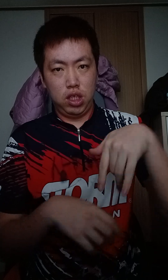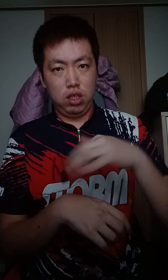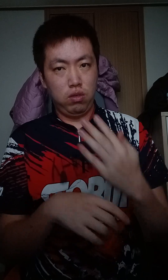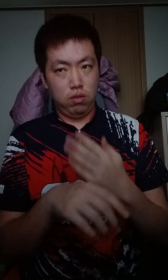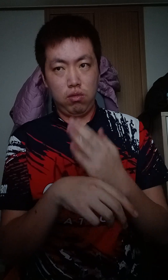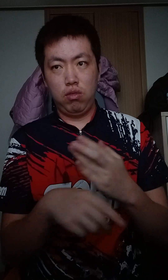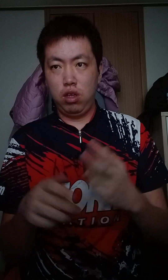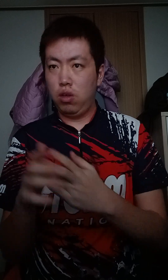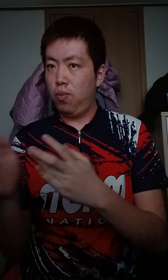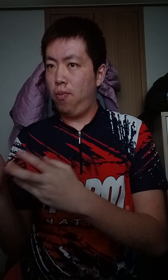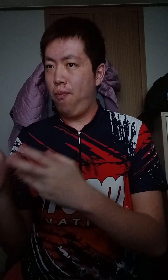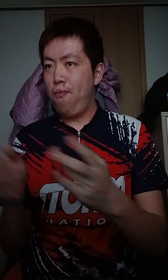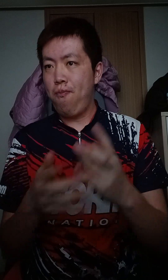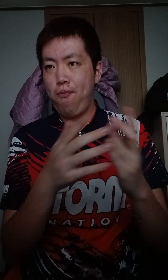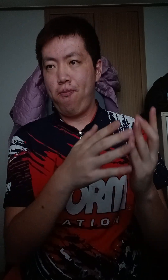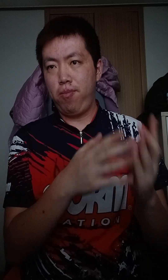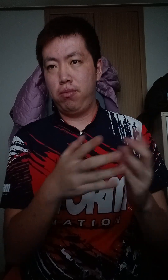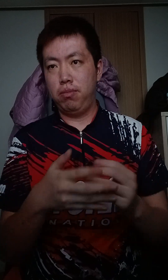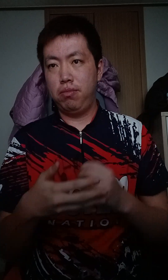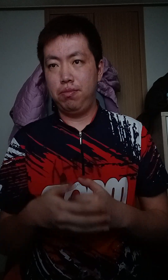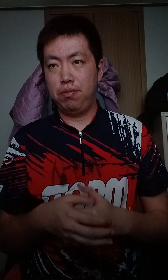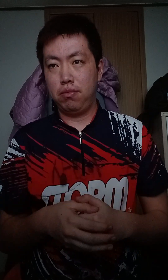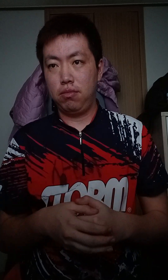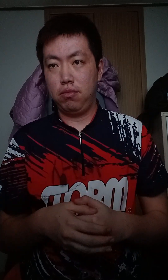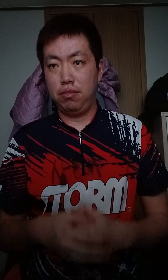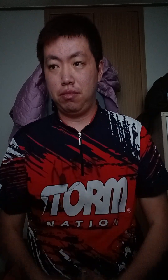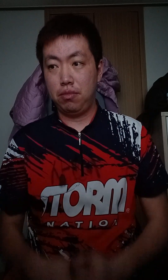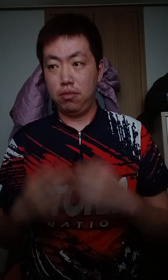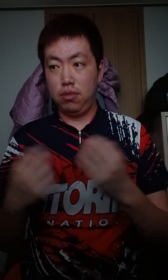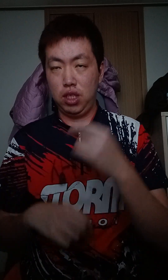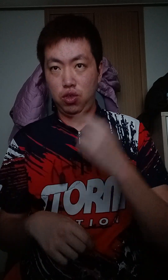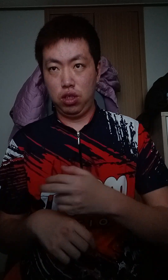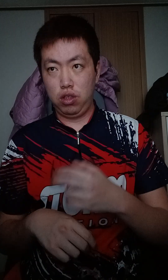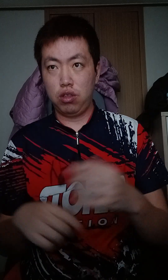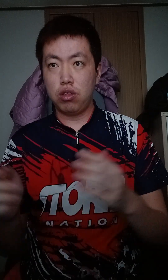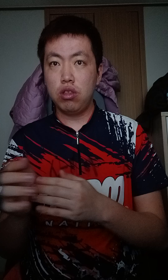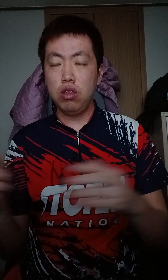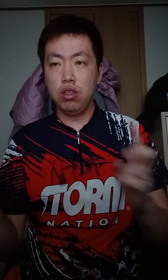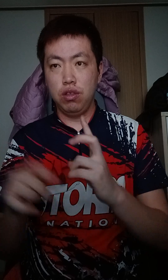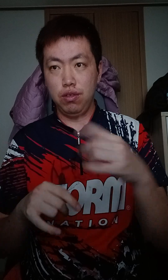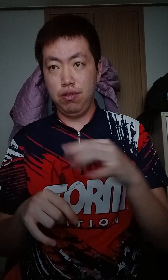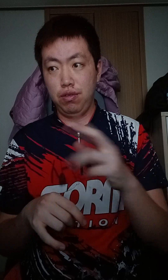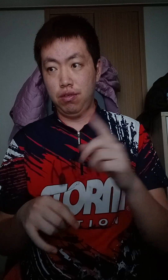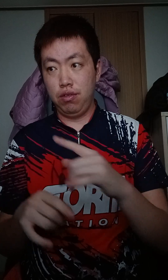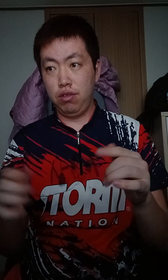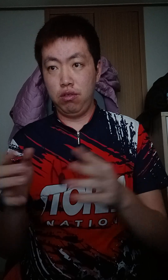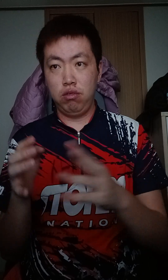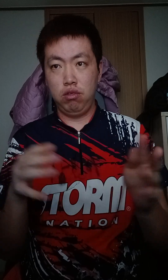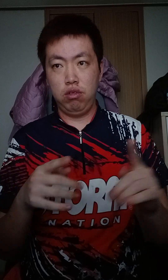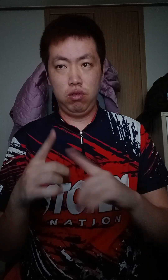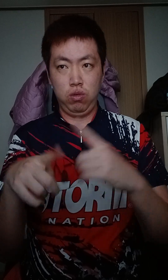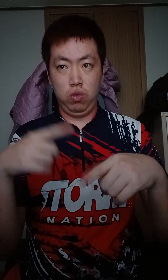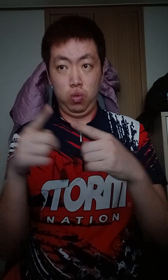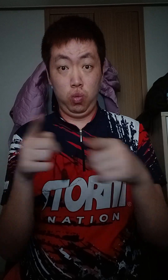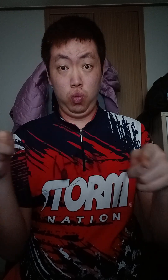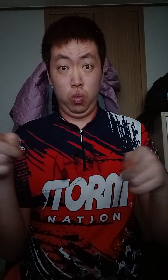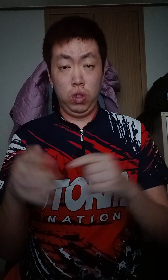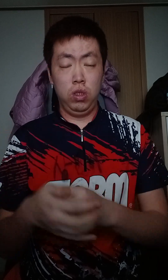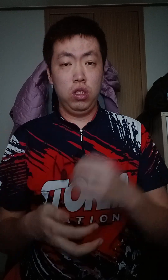상가 입주자들입니다. 입주자들은 일반 화장실이 무단으로 장애인용 화장실로 개조됐고 비장애인들이